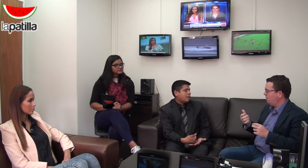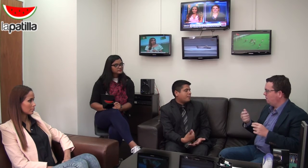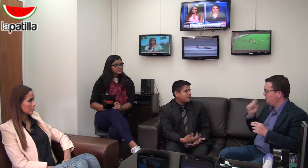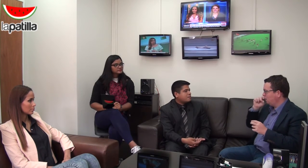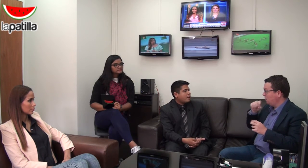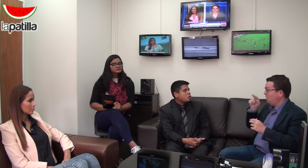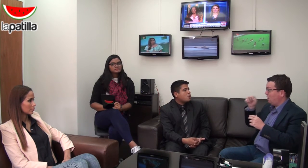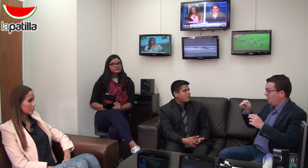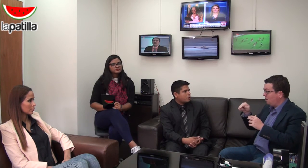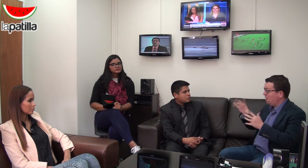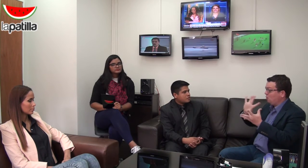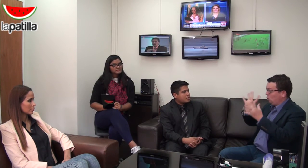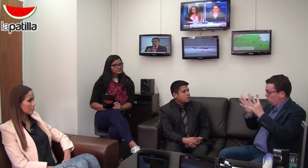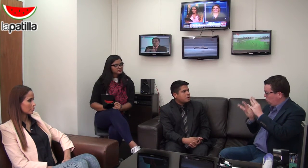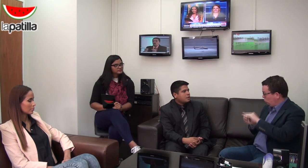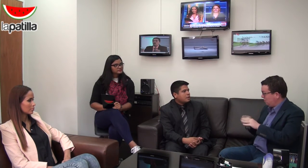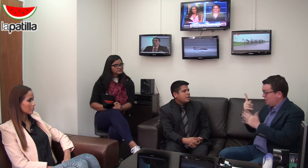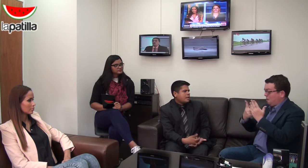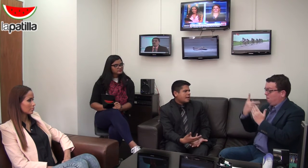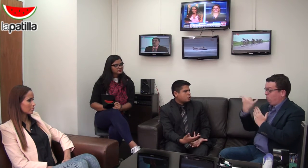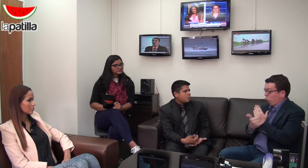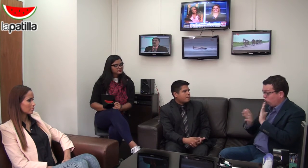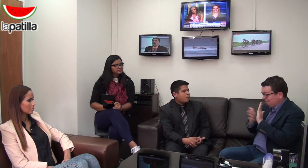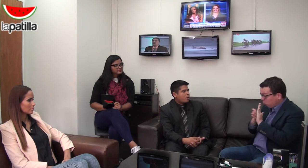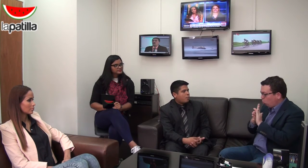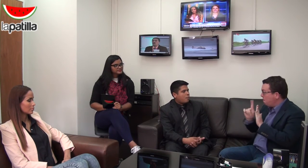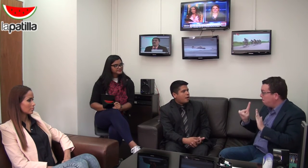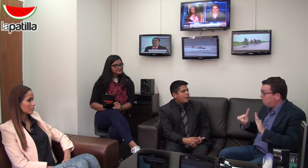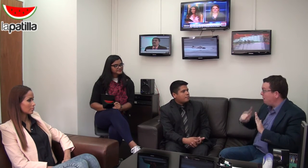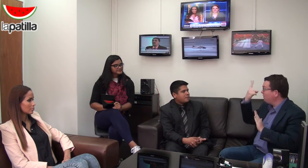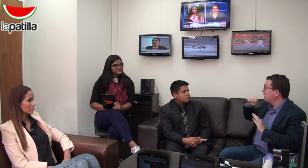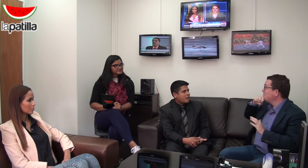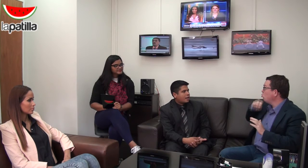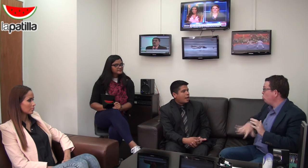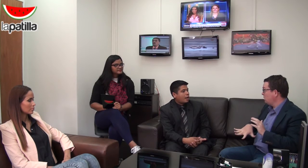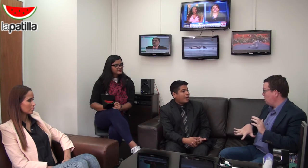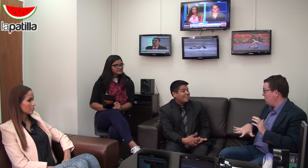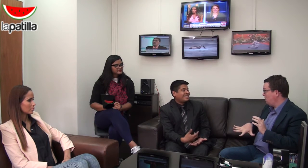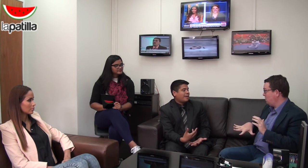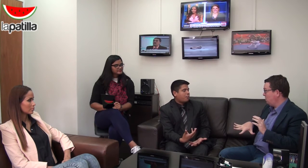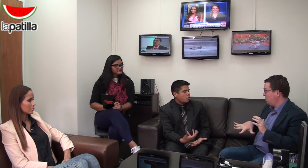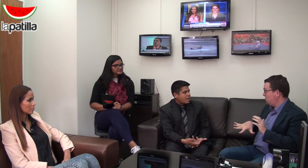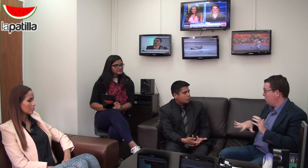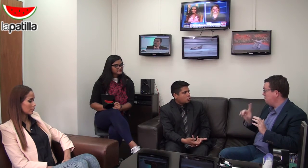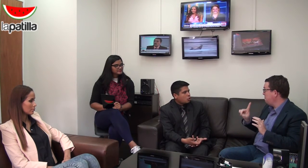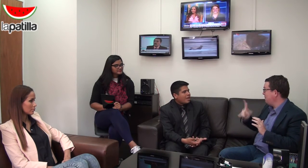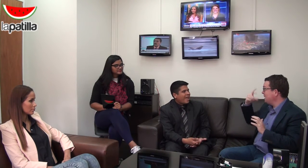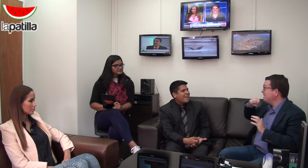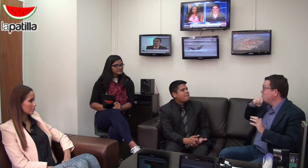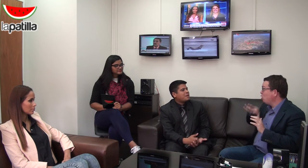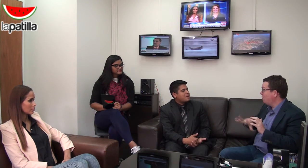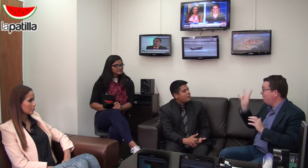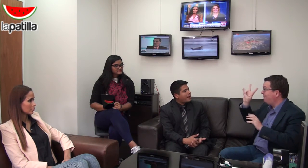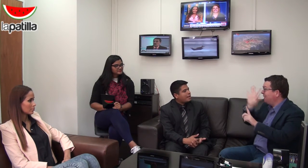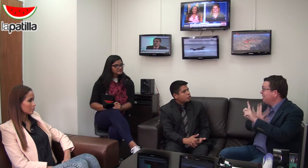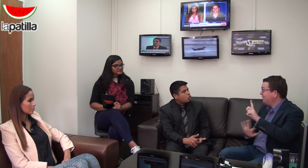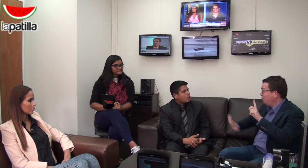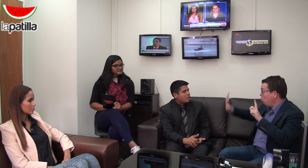estén participando en movimientos asociativos. Y en resumen, bueno, vamos a mencionar que este proyecto es la primera vez en la historia de